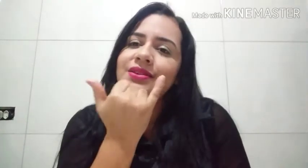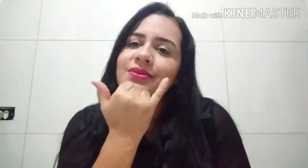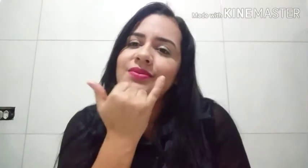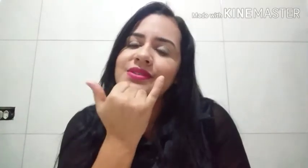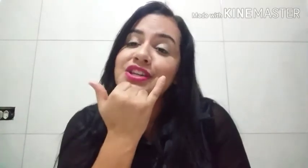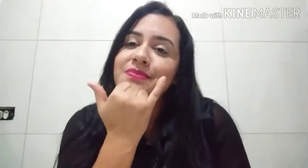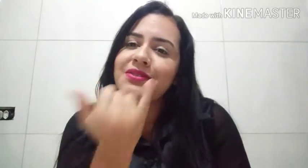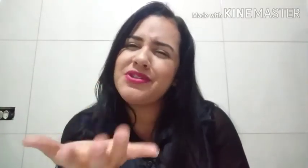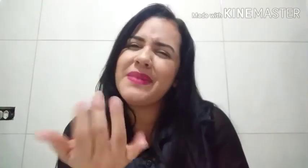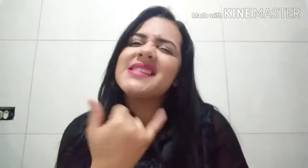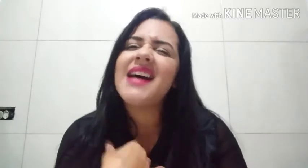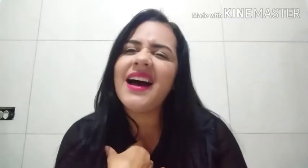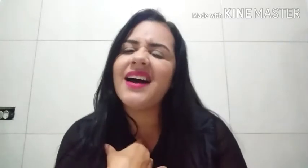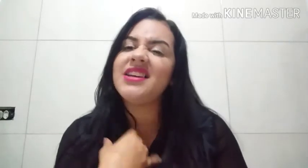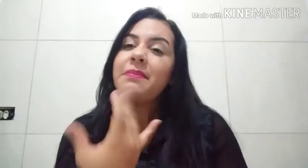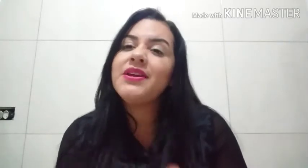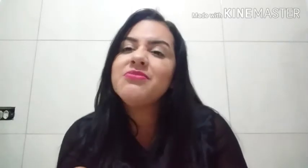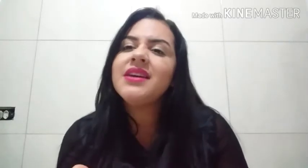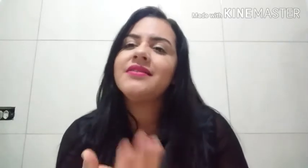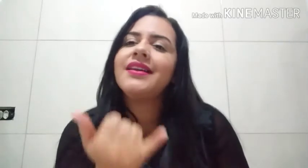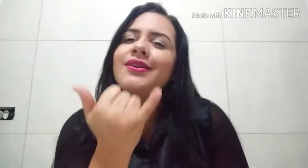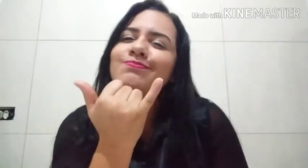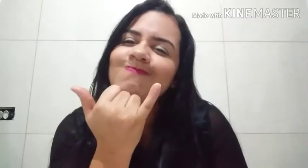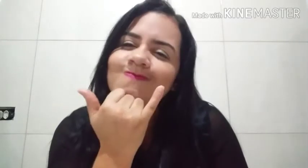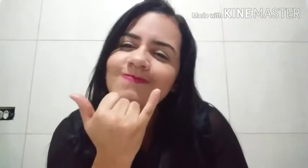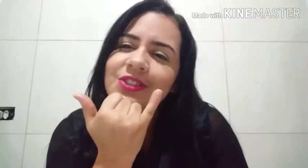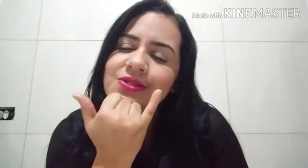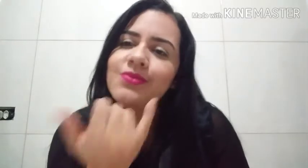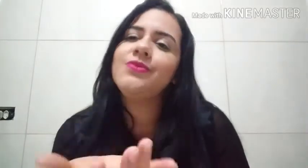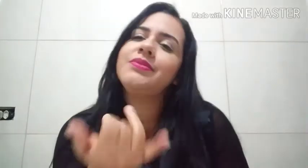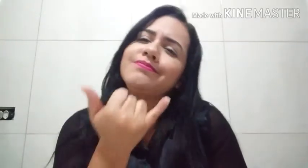mostrando um sentimento de pesar, de arrependimento, né? Ó, desculpa.